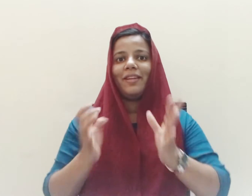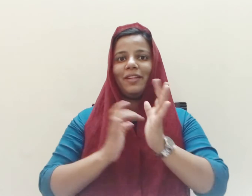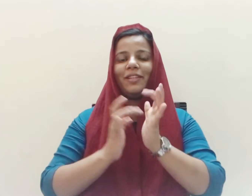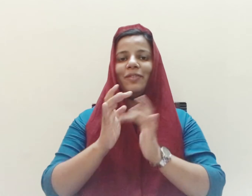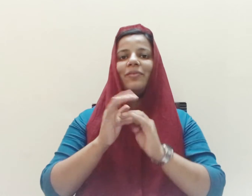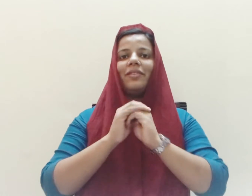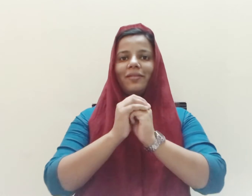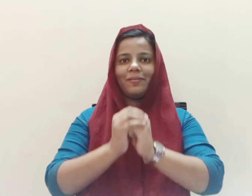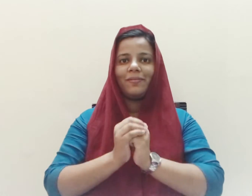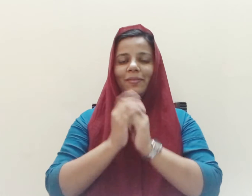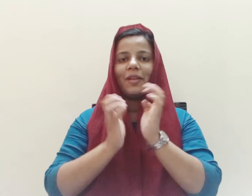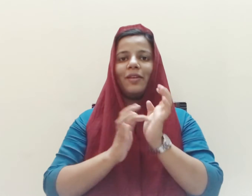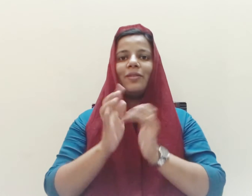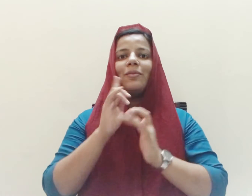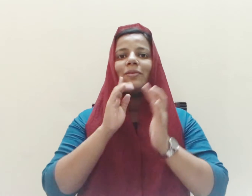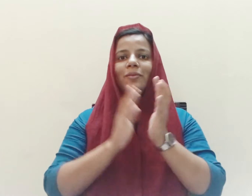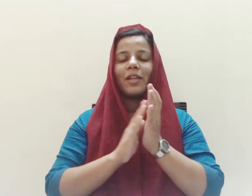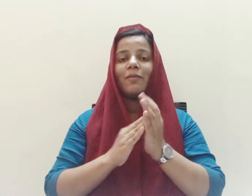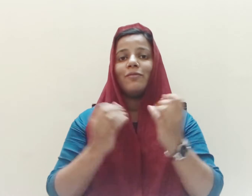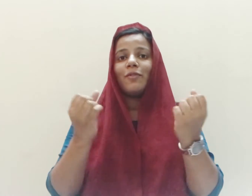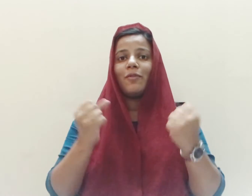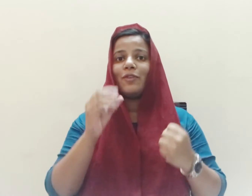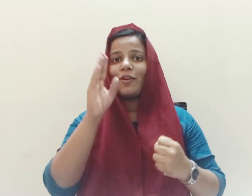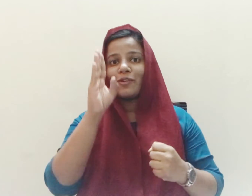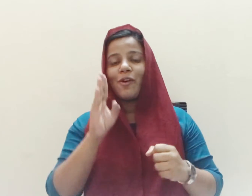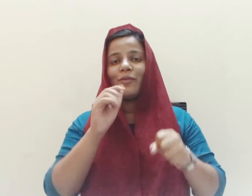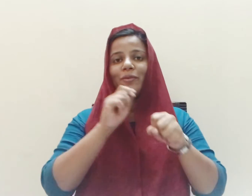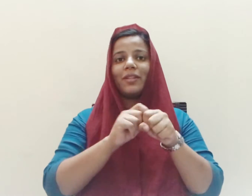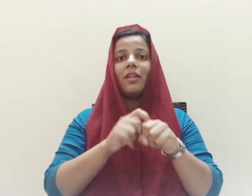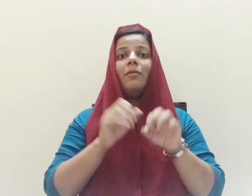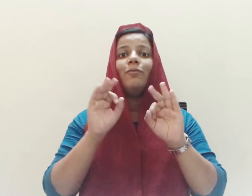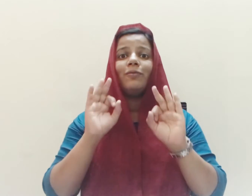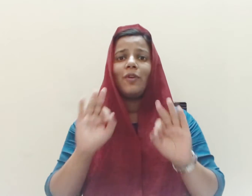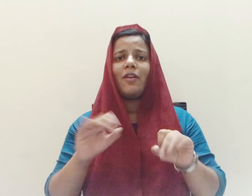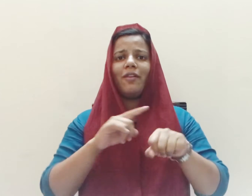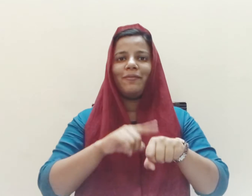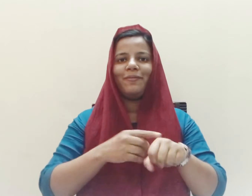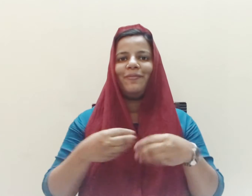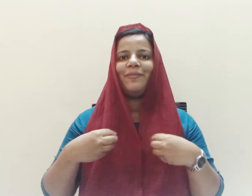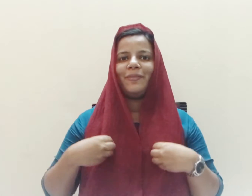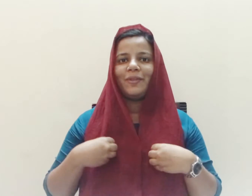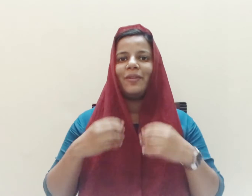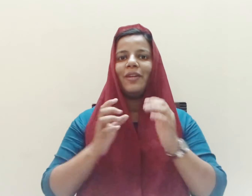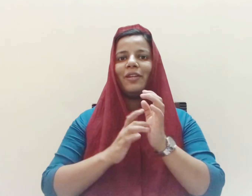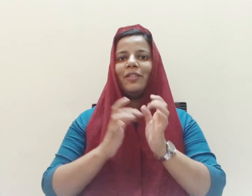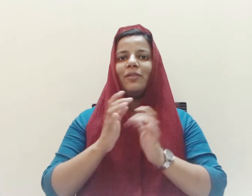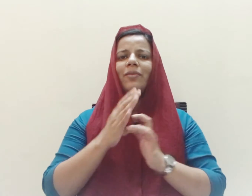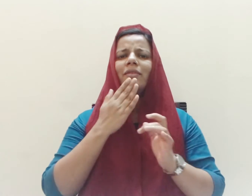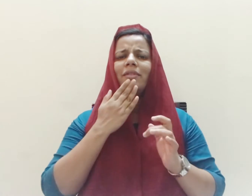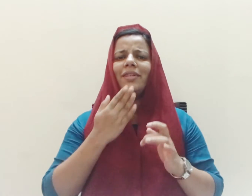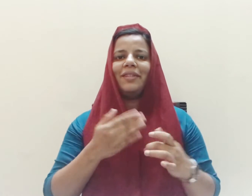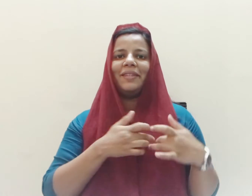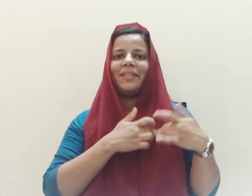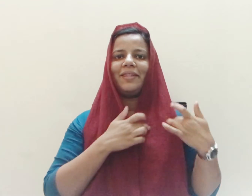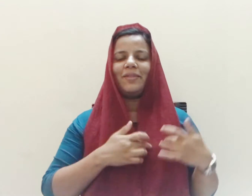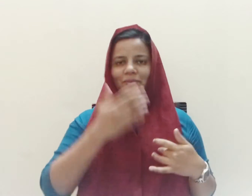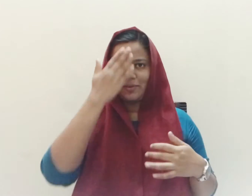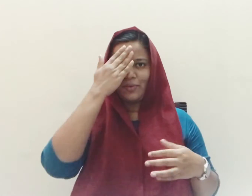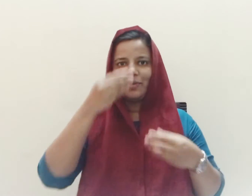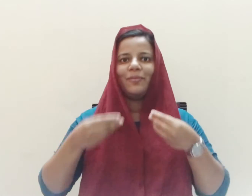കർത്താവിനെ ആരാധിക്കുവാൻ, കർത്താവിനെ സ്തുതിക്കുവാൻ സർവശക്തനായ നമ്മുടെ പിതാവ് ഒരുക്കി തന്ന നല്ല സാവകാശത്തിനായിട്ട് നമുക്ക് നന്ദി നിറഞ്ഞ ഹൃദയത്തോടെ കർത്താവിന്